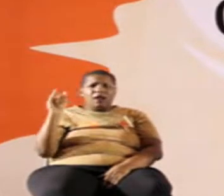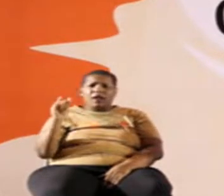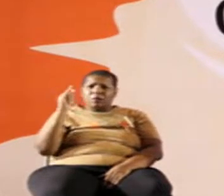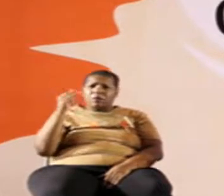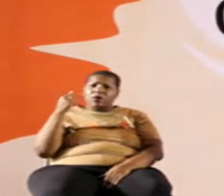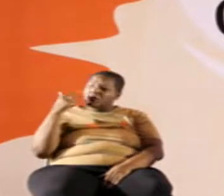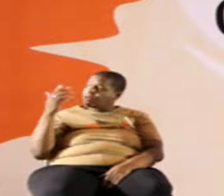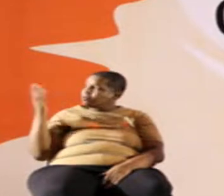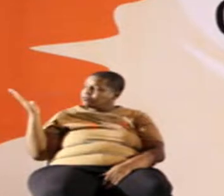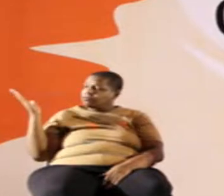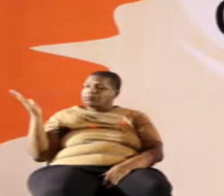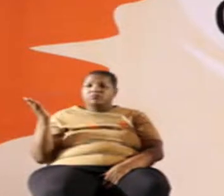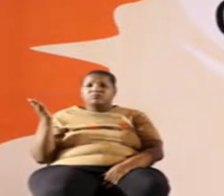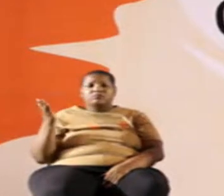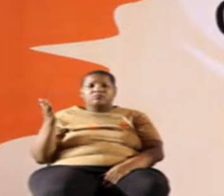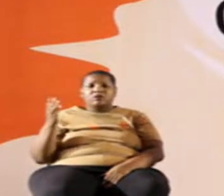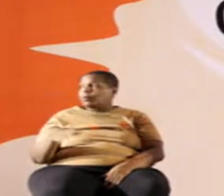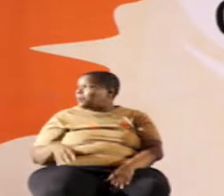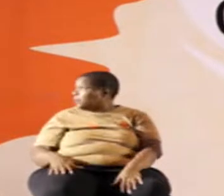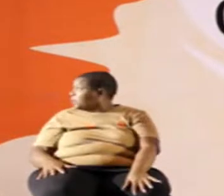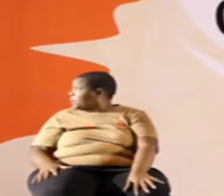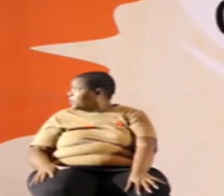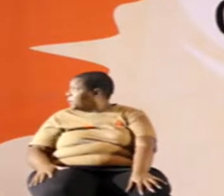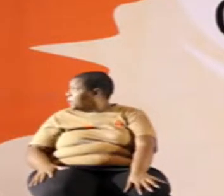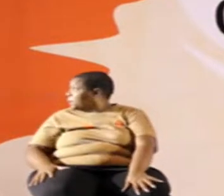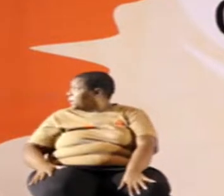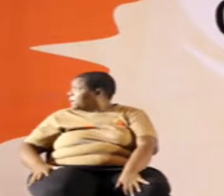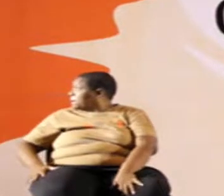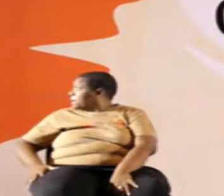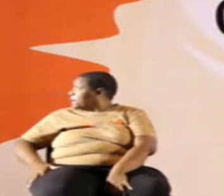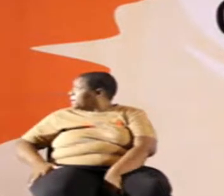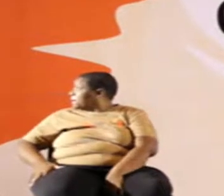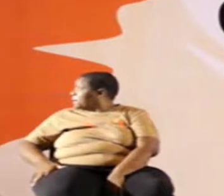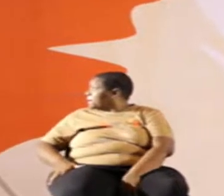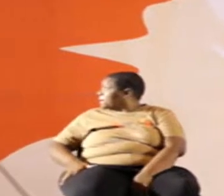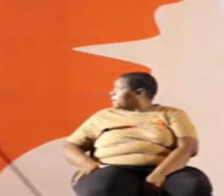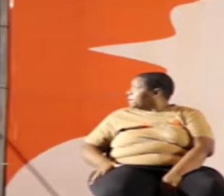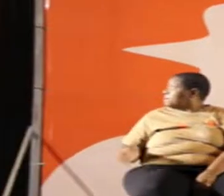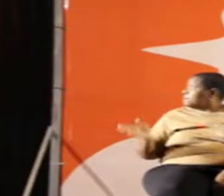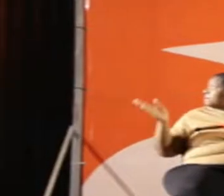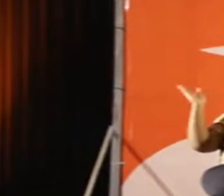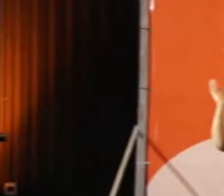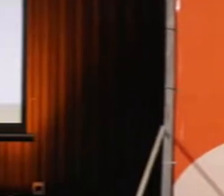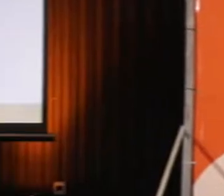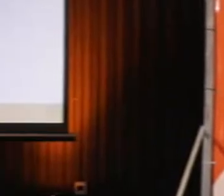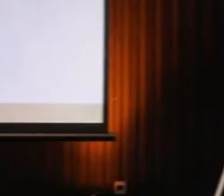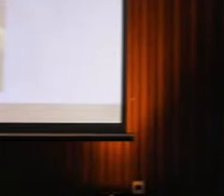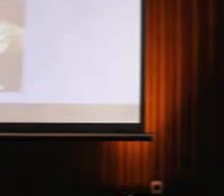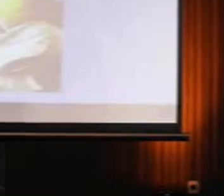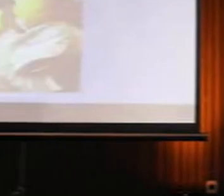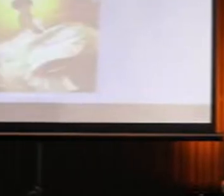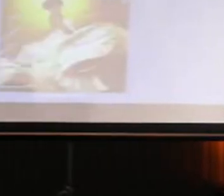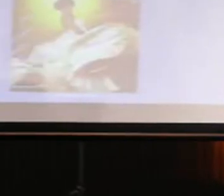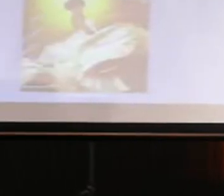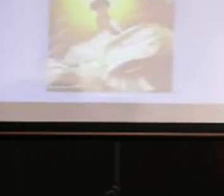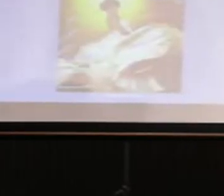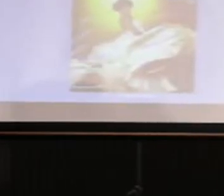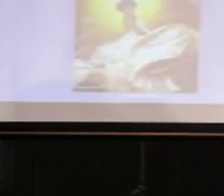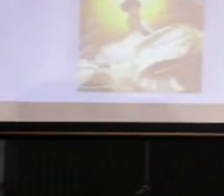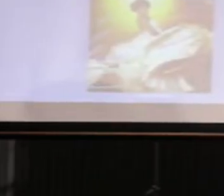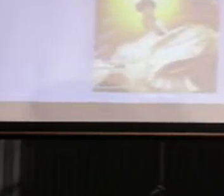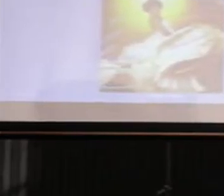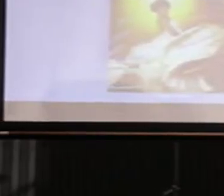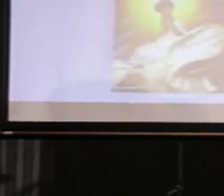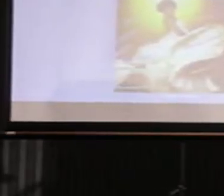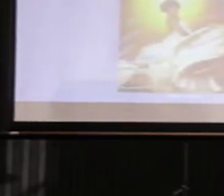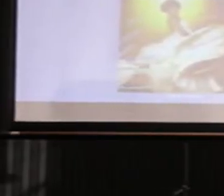daquele tempo. O próximo, Andressa, também, por favor. Aqui eu me divirto com essa capa. Eu me divirto com essa capa. É